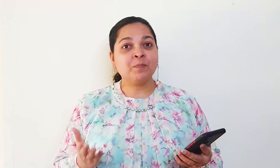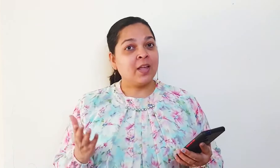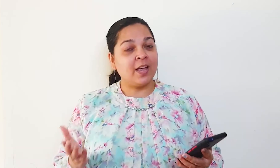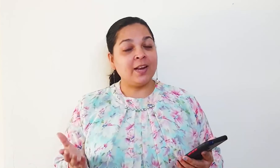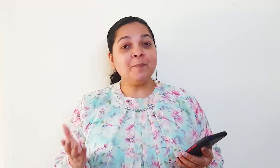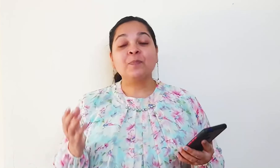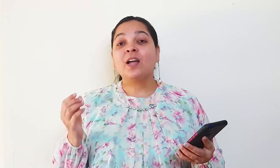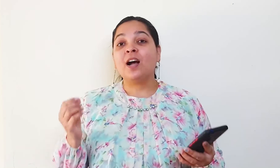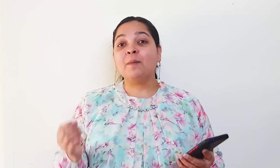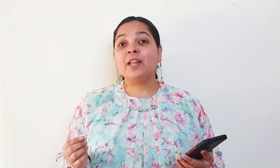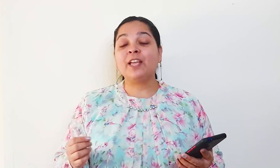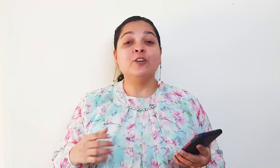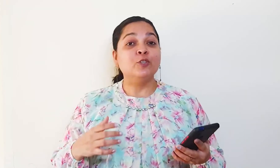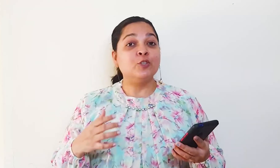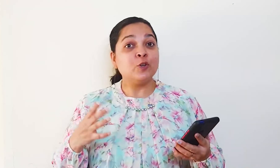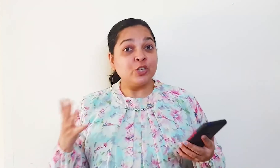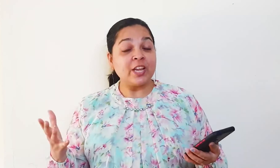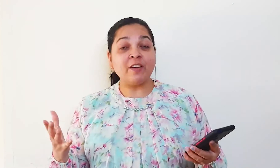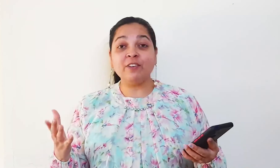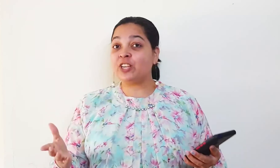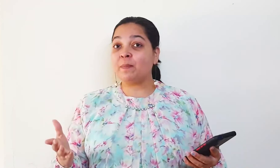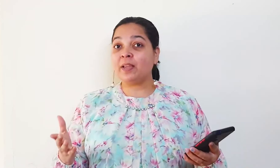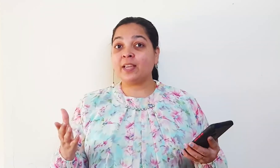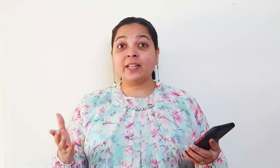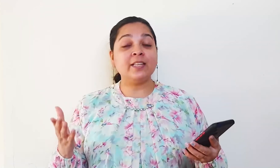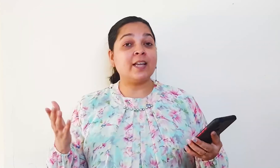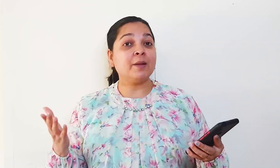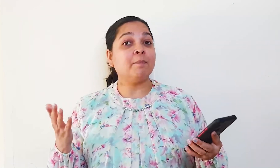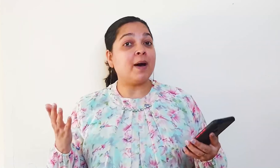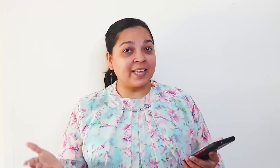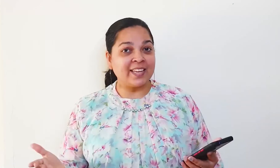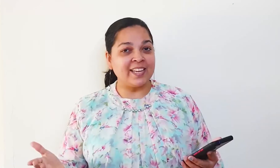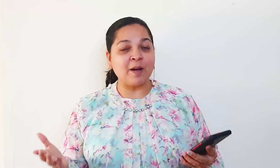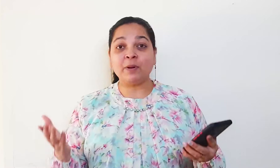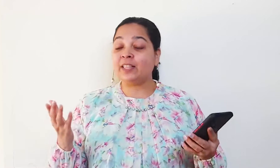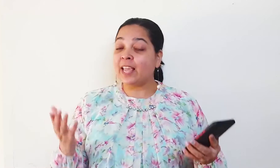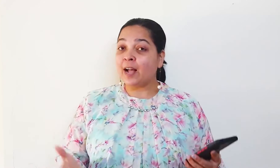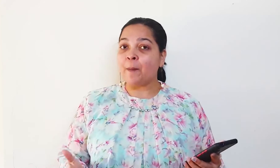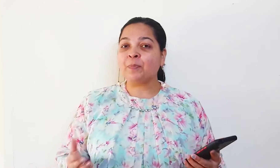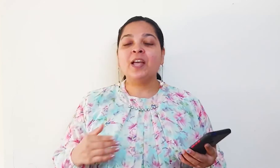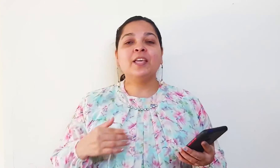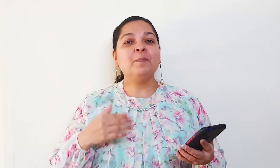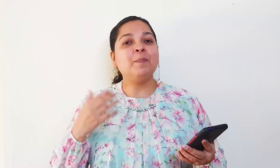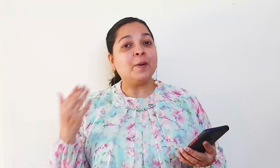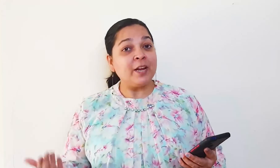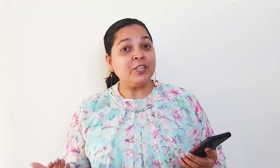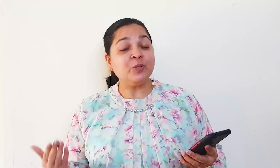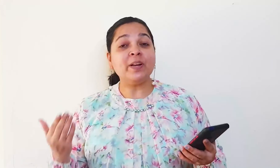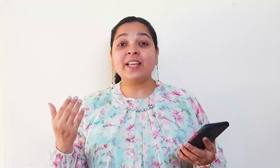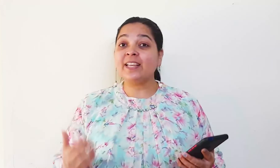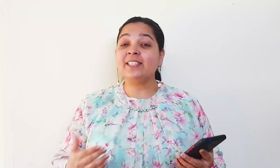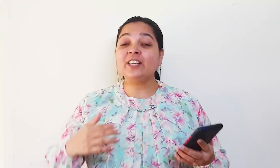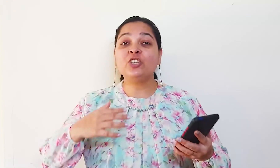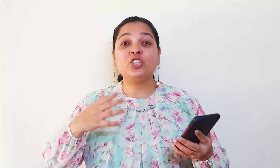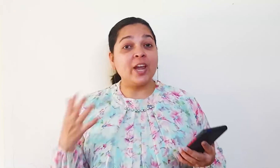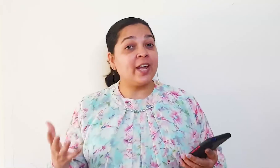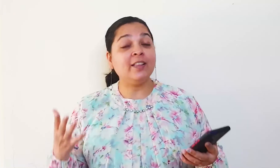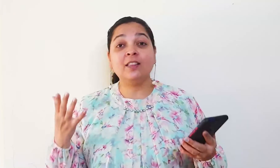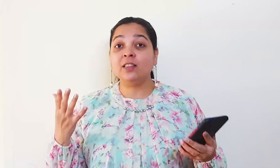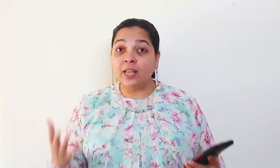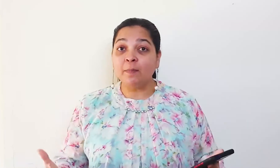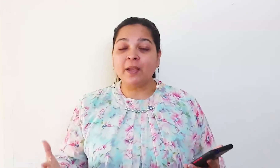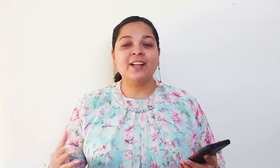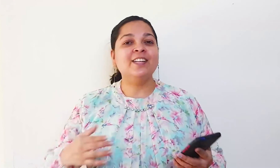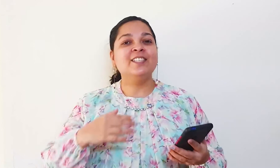बारेमा। परमेश्वरले कसरी छ दिनमा सम्पूर्ण विश्वलाई सृष्टि गर्नुभयो, अनि कसरी परमेश्वरले हामीलाई कल्पना